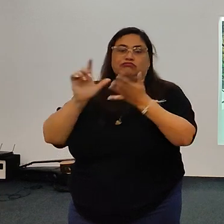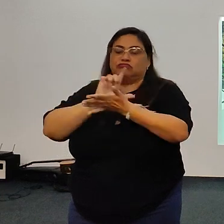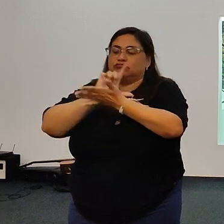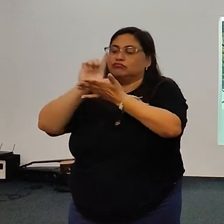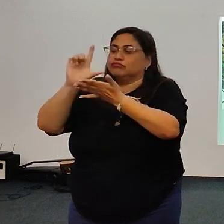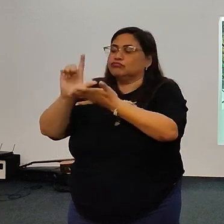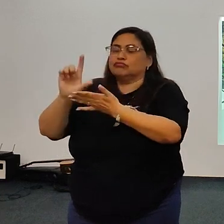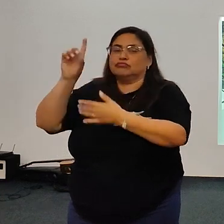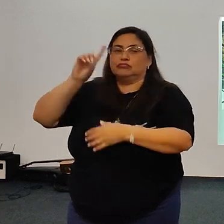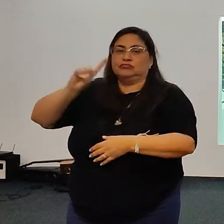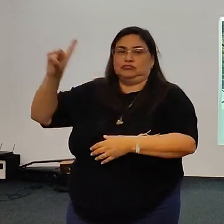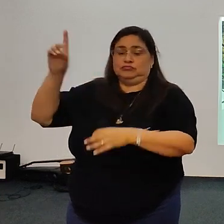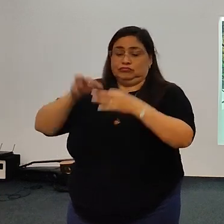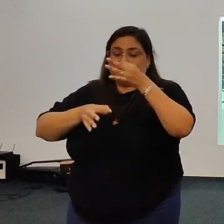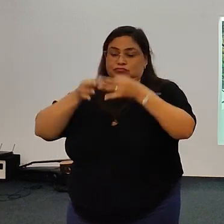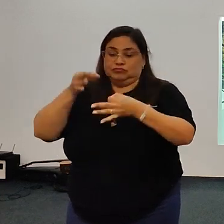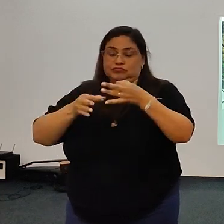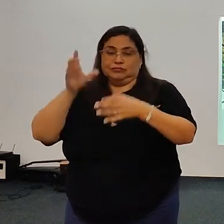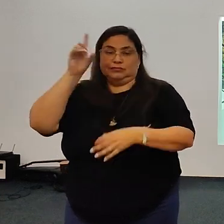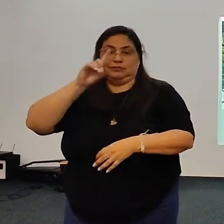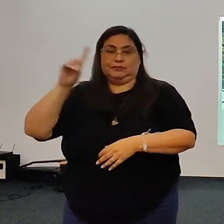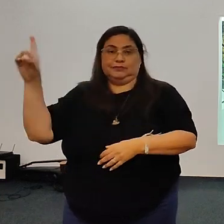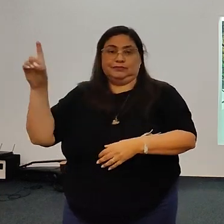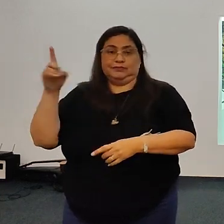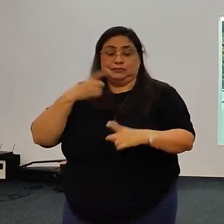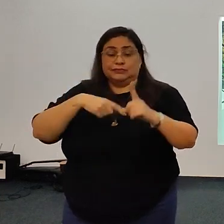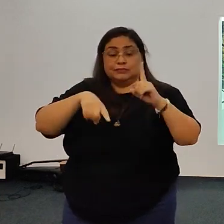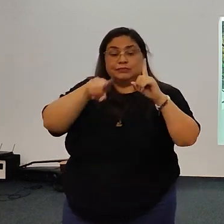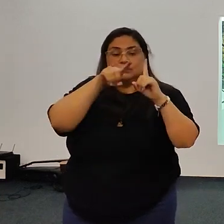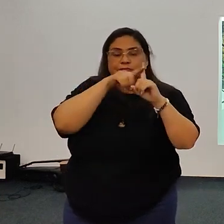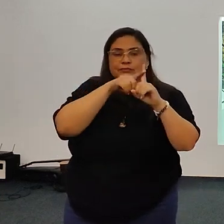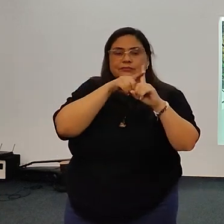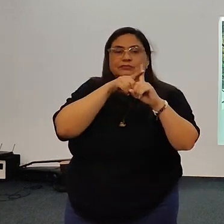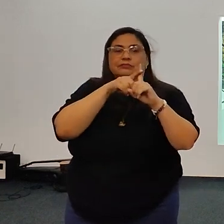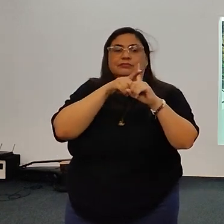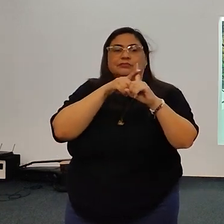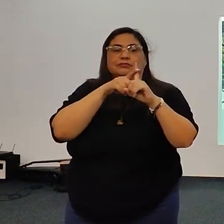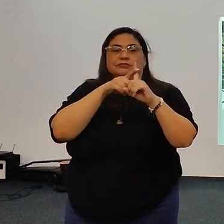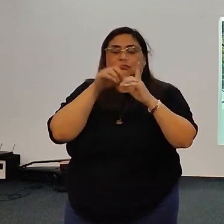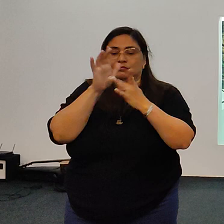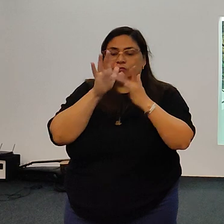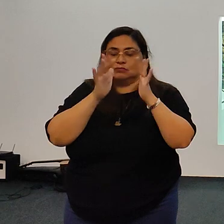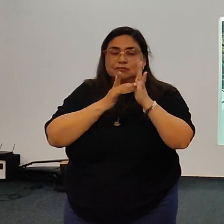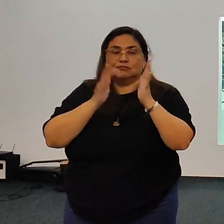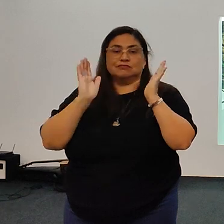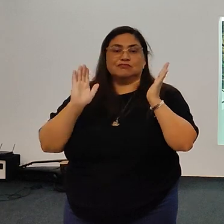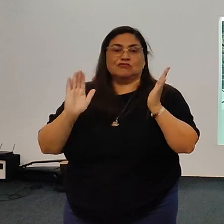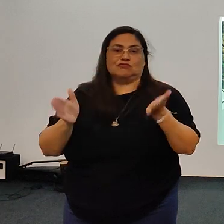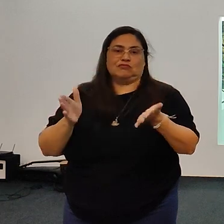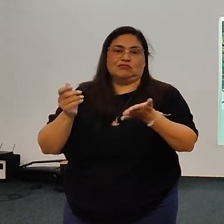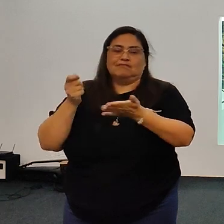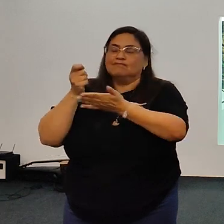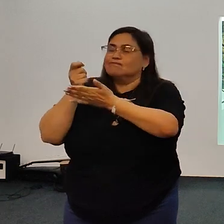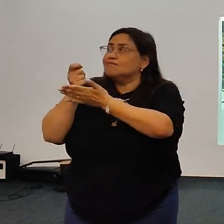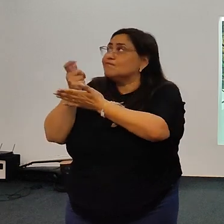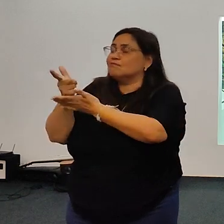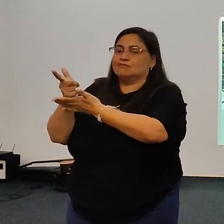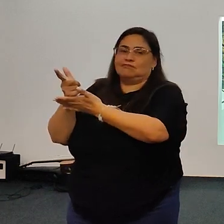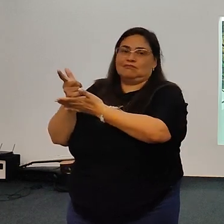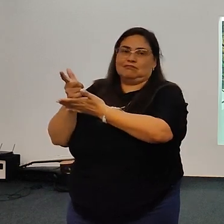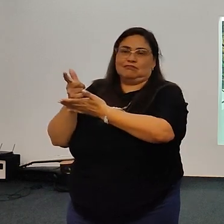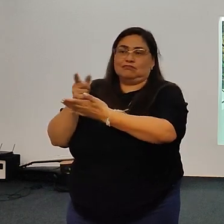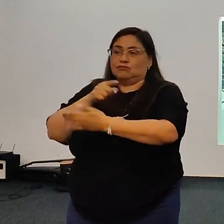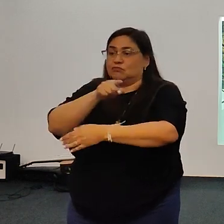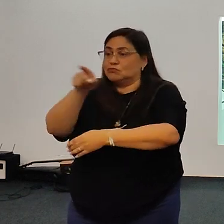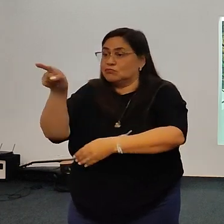perante o tribunal celestial. Na cruz do Calvário, Ele zerou a sua dívida, que era imensa e impagável